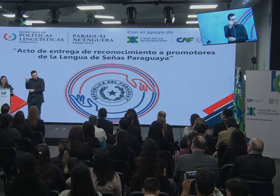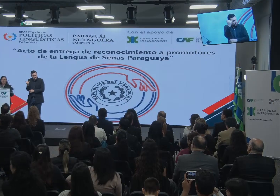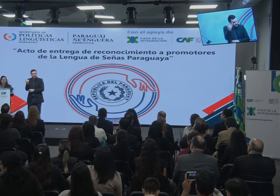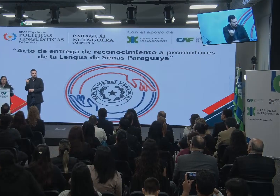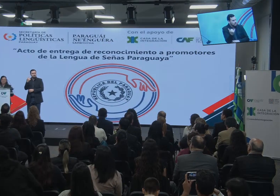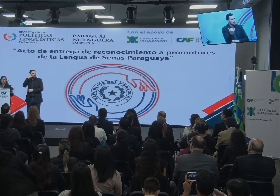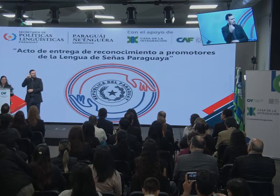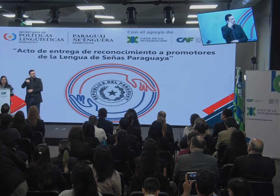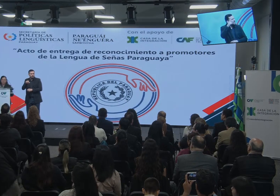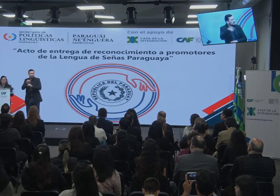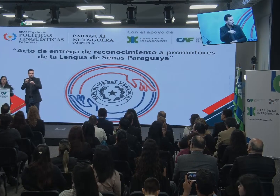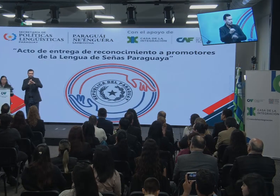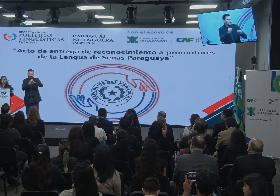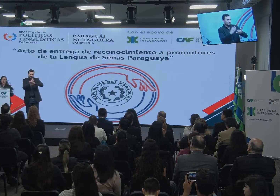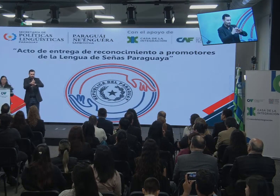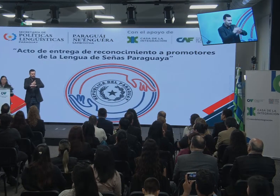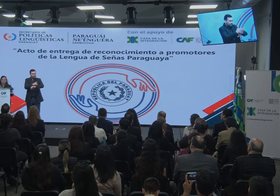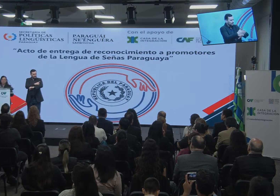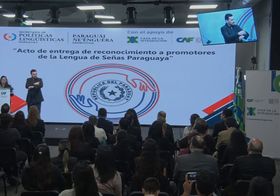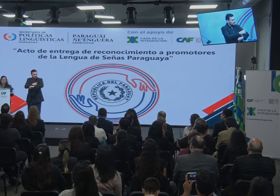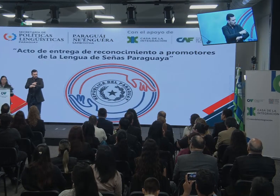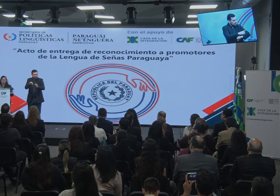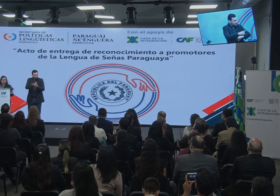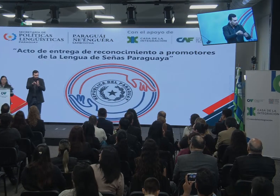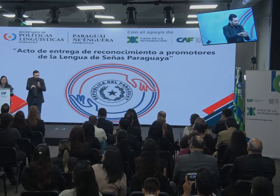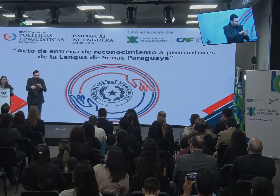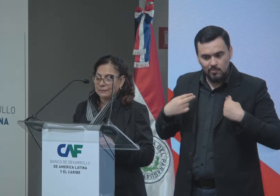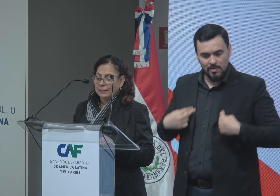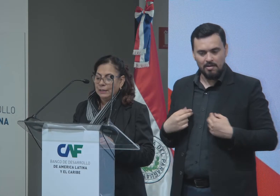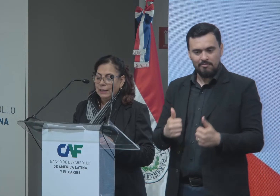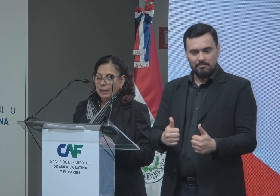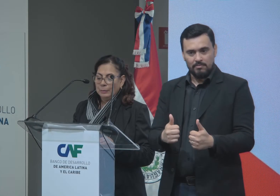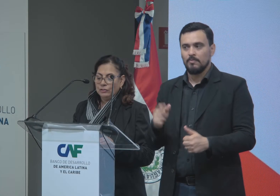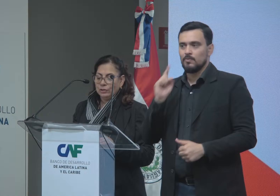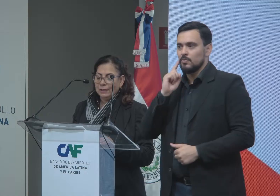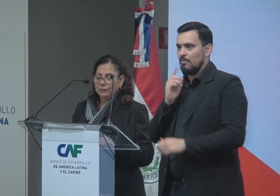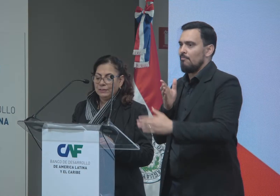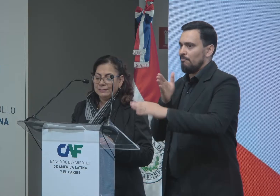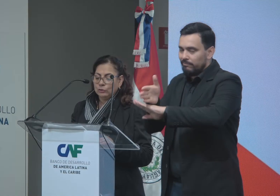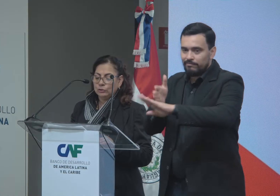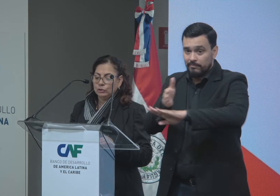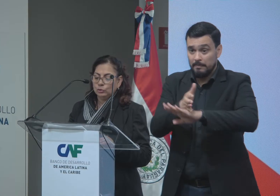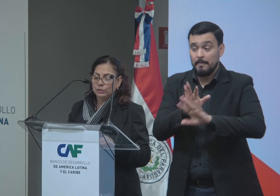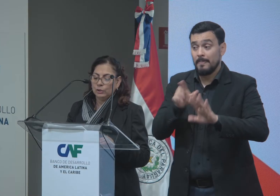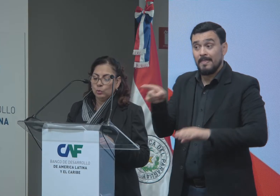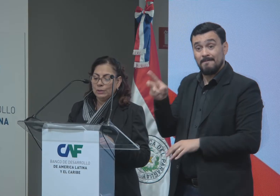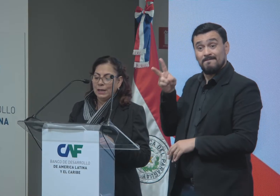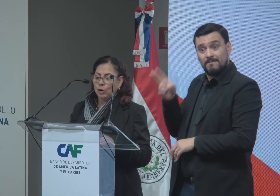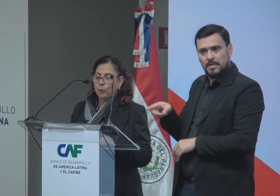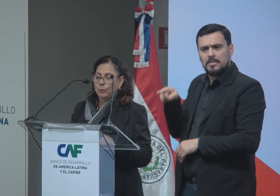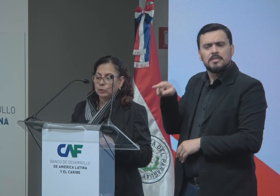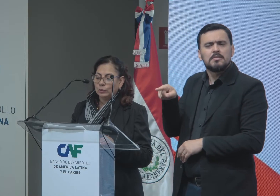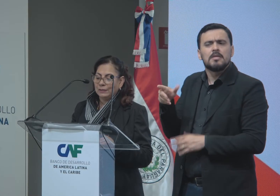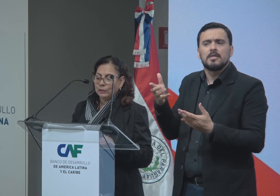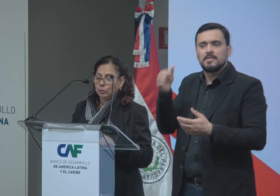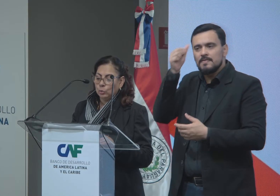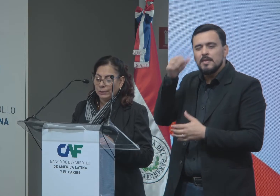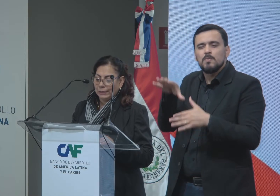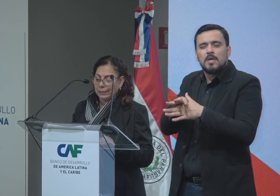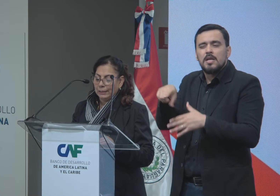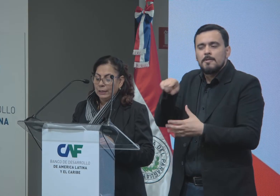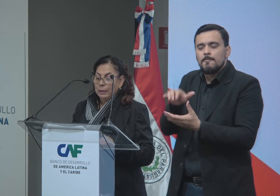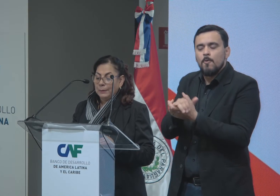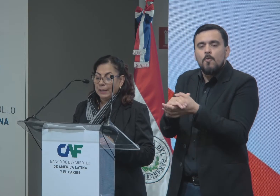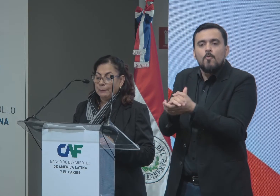plena realización de los derechos humanos de las personas sordas. La mencionada fecha constituye una oportunidad